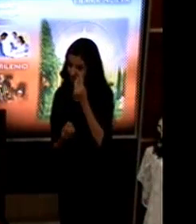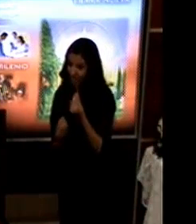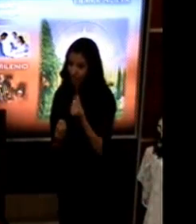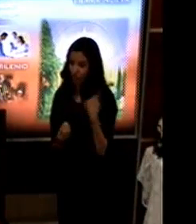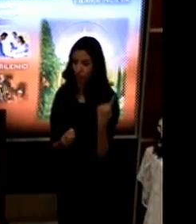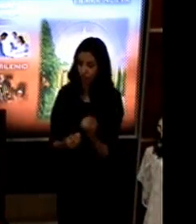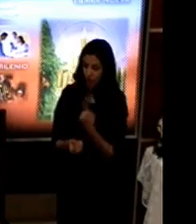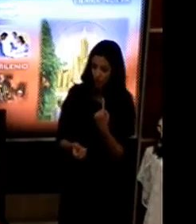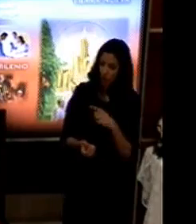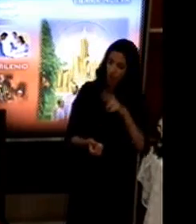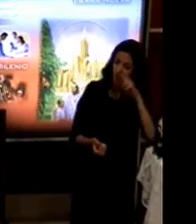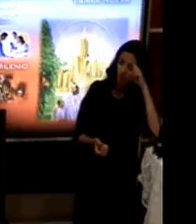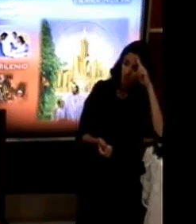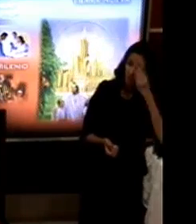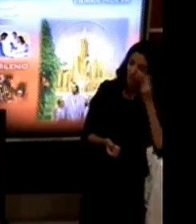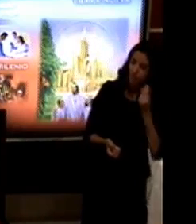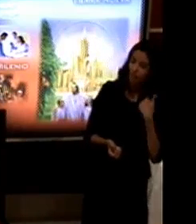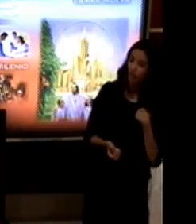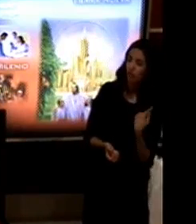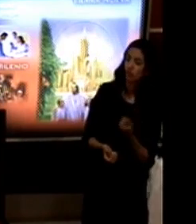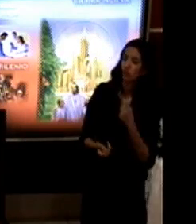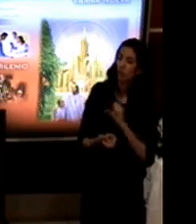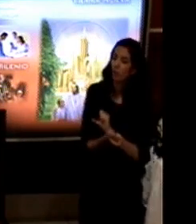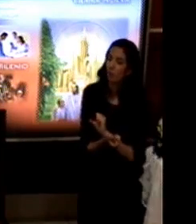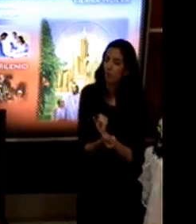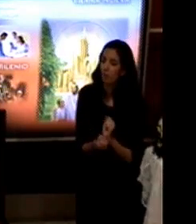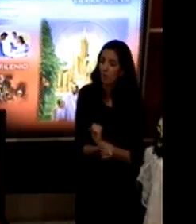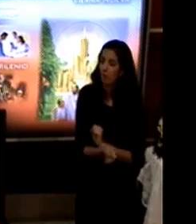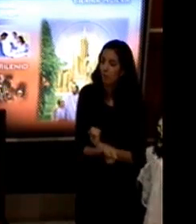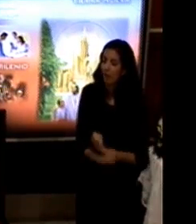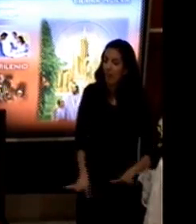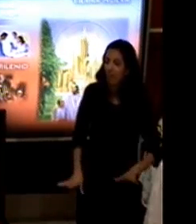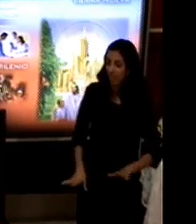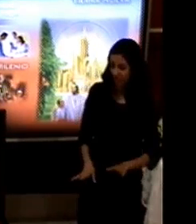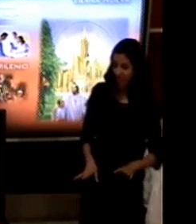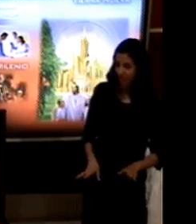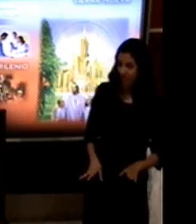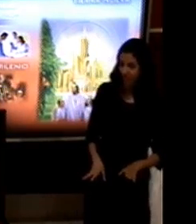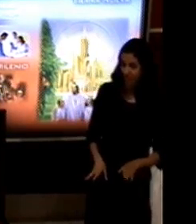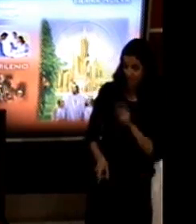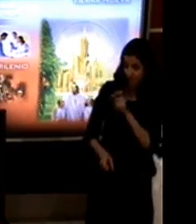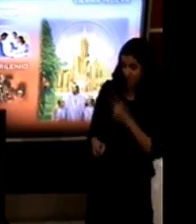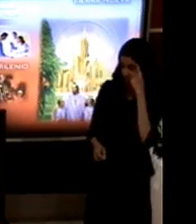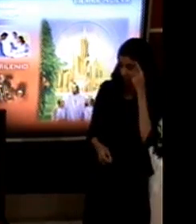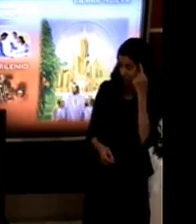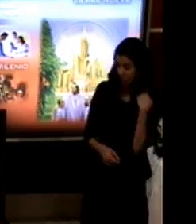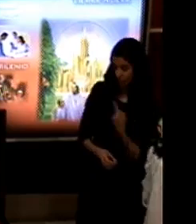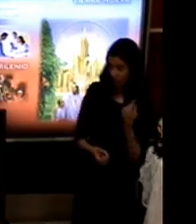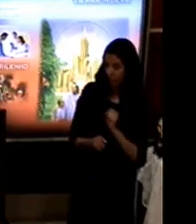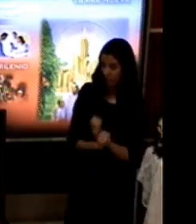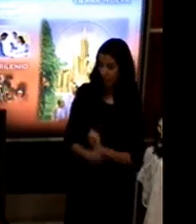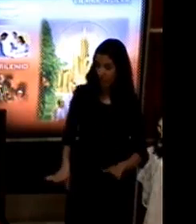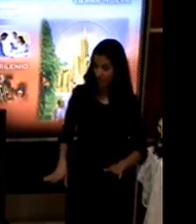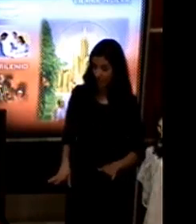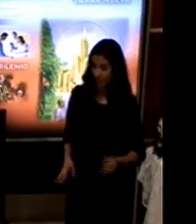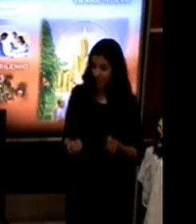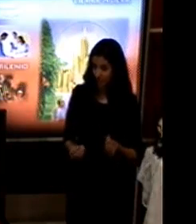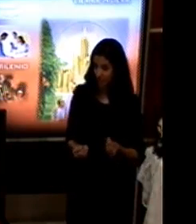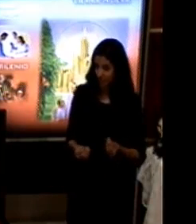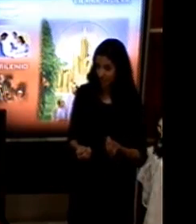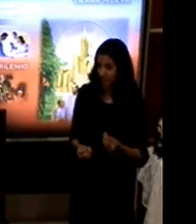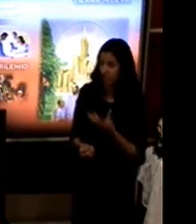Dios dijo cómo se vive en este mundo. Los que van de contramano son los que hacen lo contrario a la voluntad de